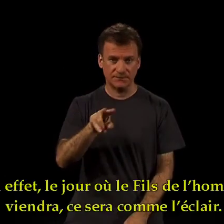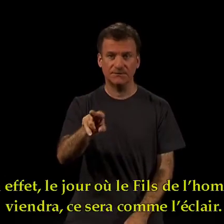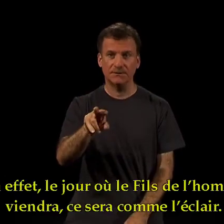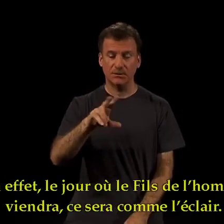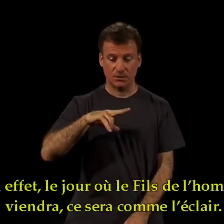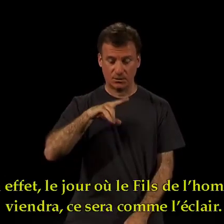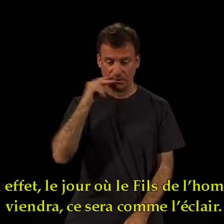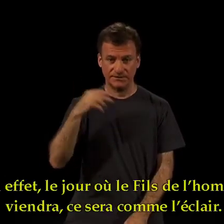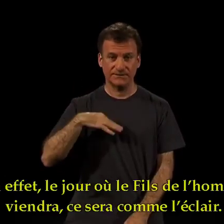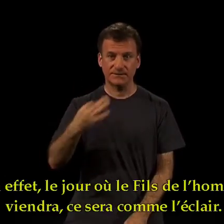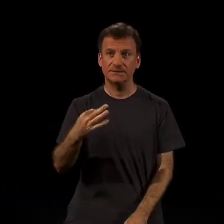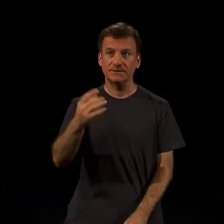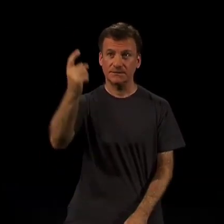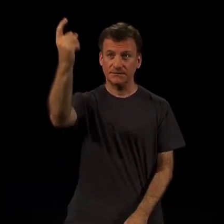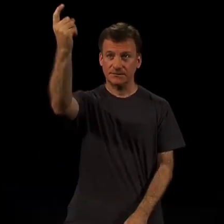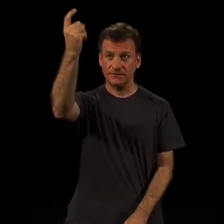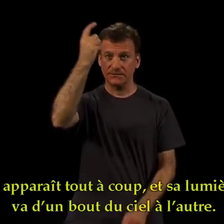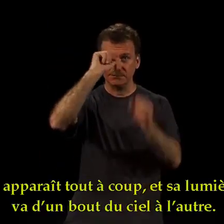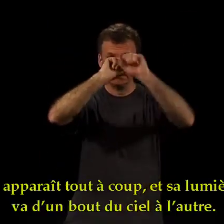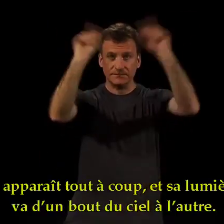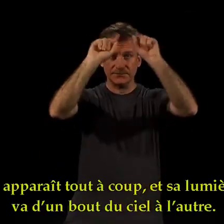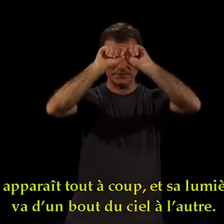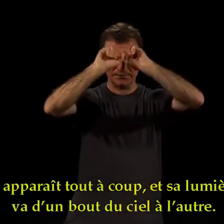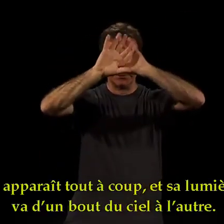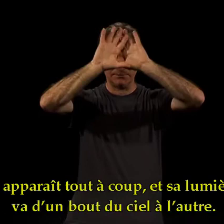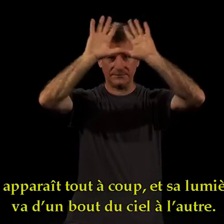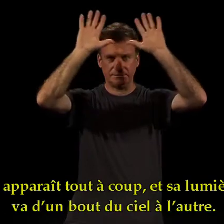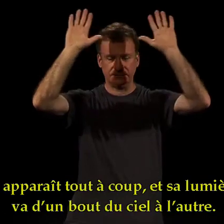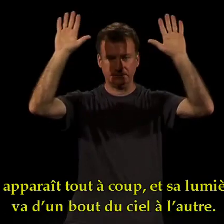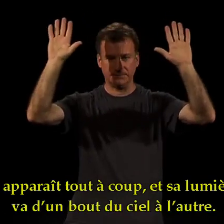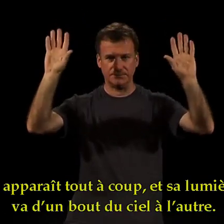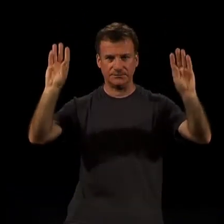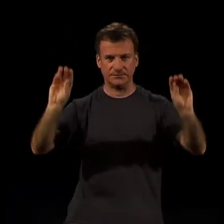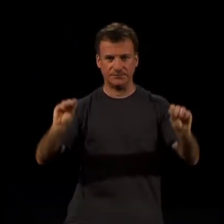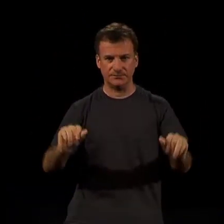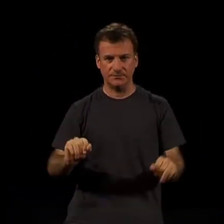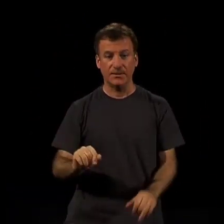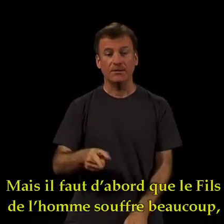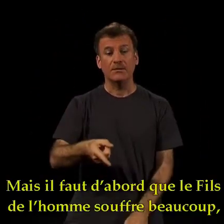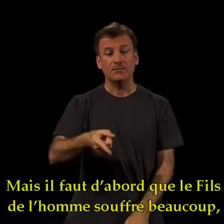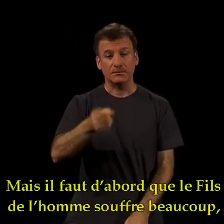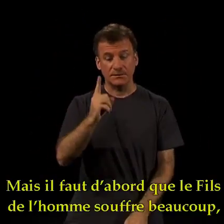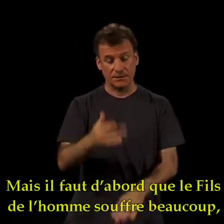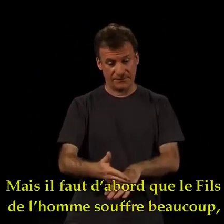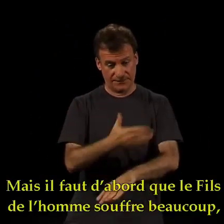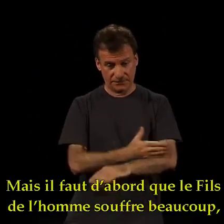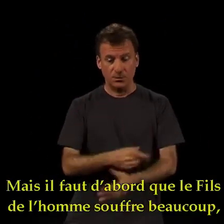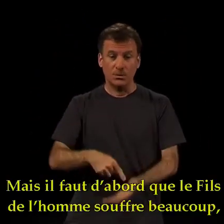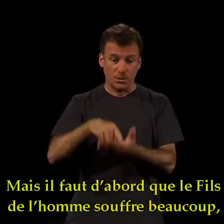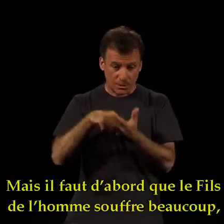le jour où le Fils de l'homme viendra, ce sera comme l'éclair. Il apparaît tout à coup et sa lumière va d'un bout du ciel à l'autre. Mais il